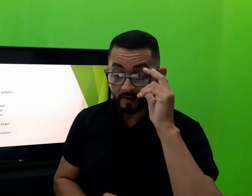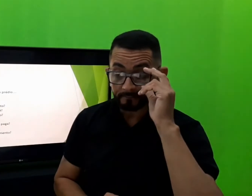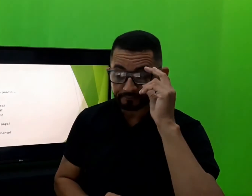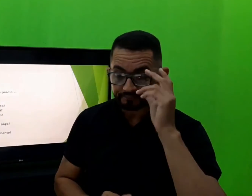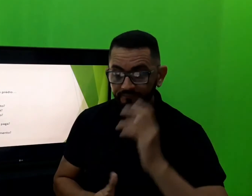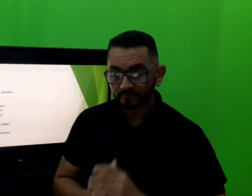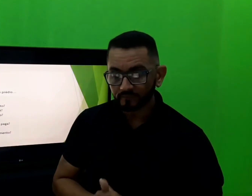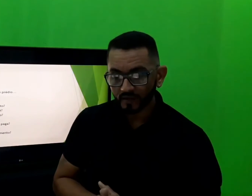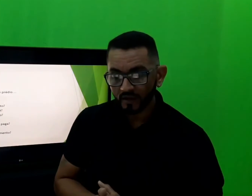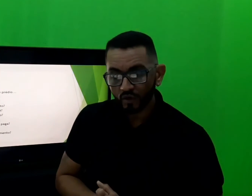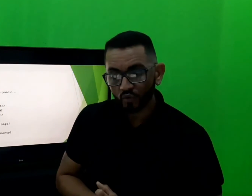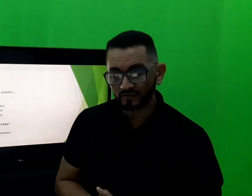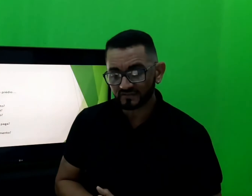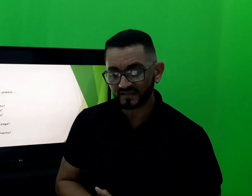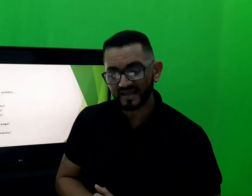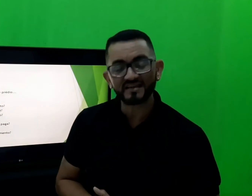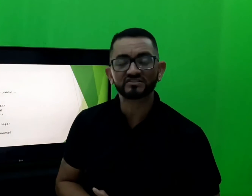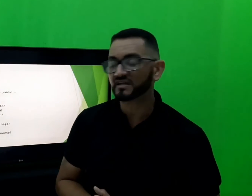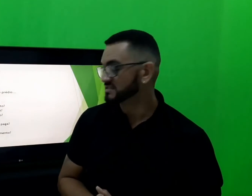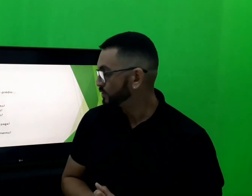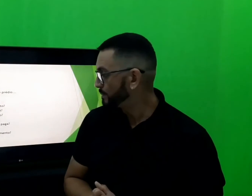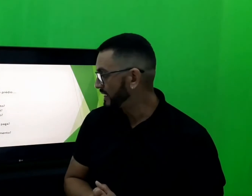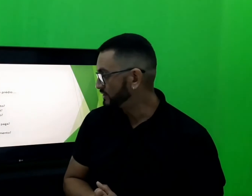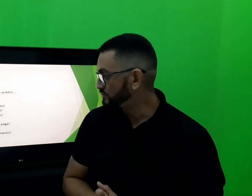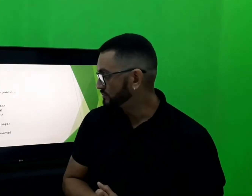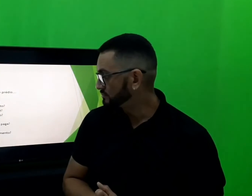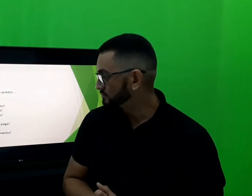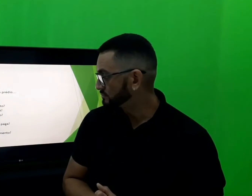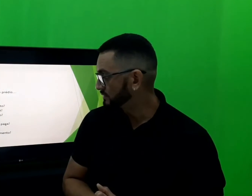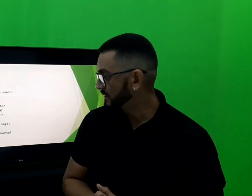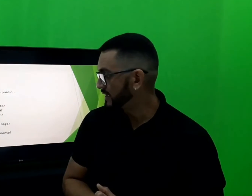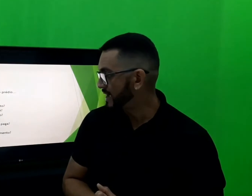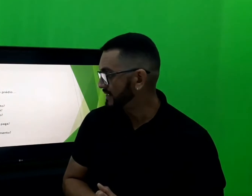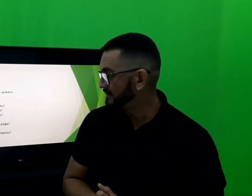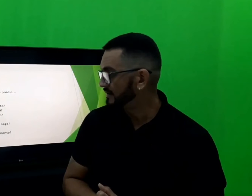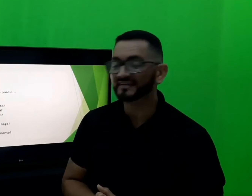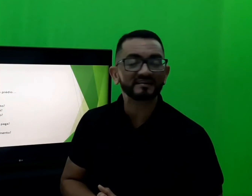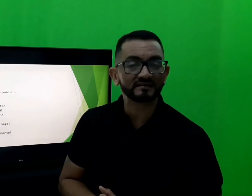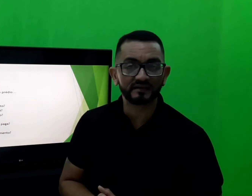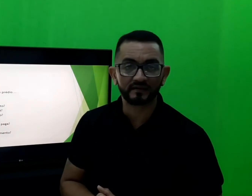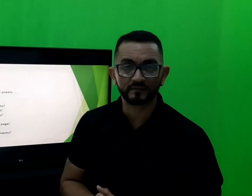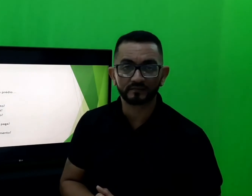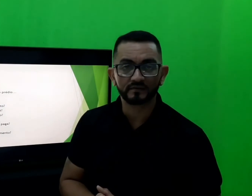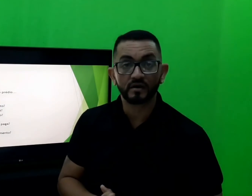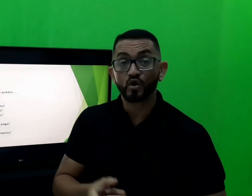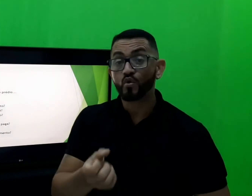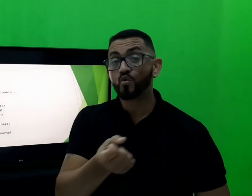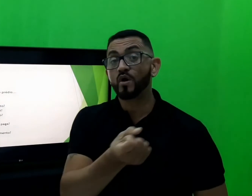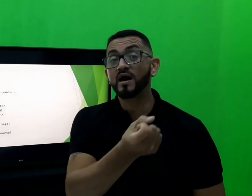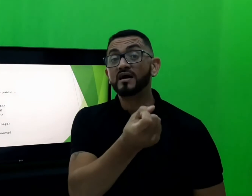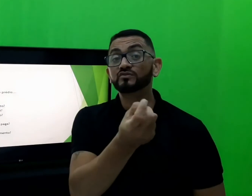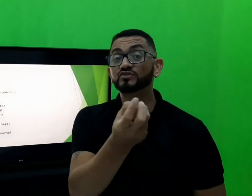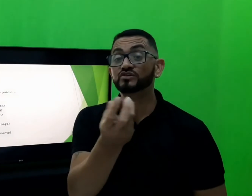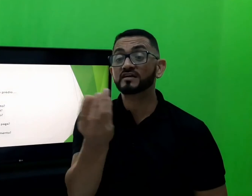lá. Quantos andares tem seu prédio? Que é a letra D. Olha